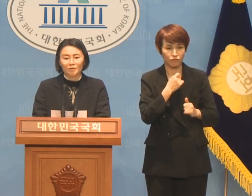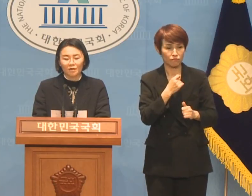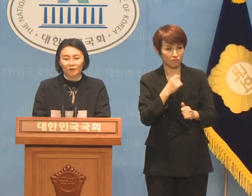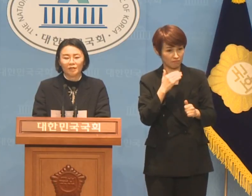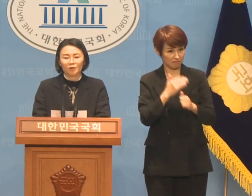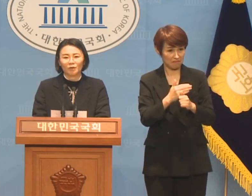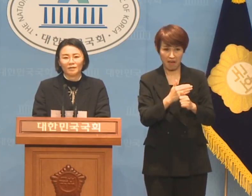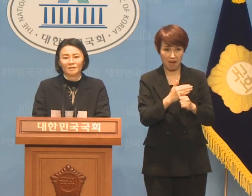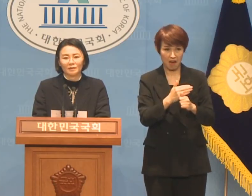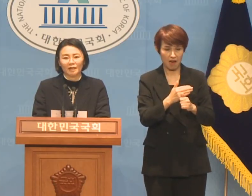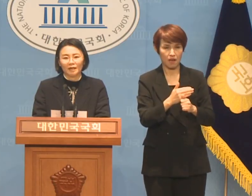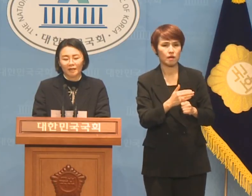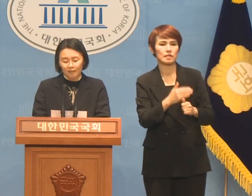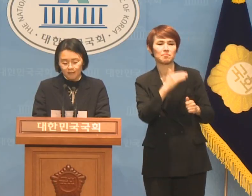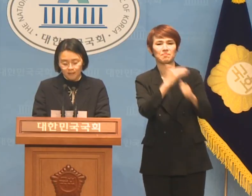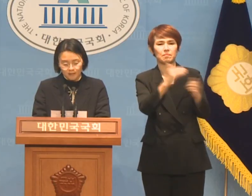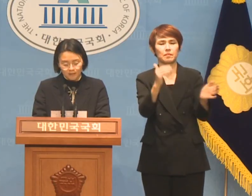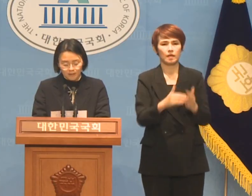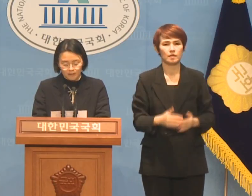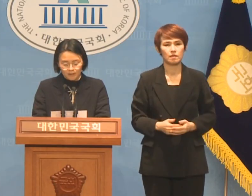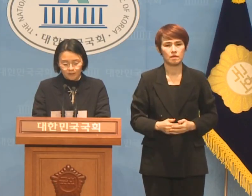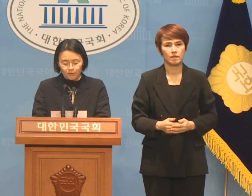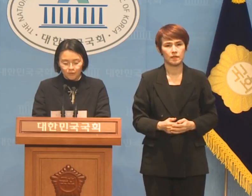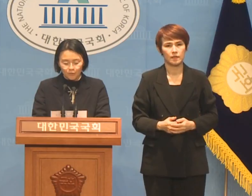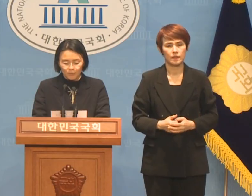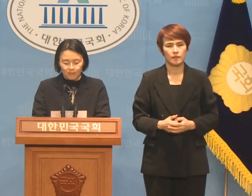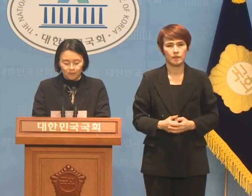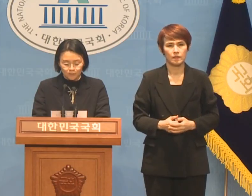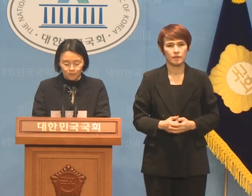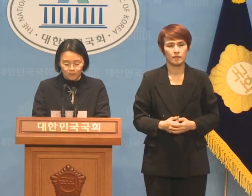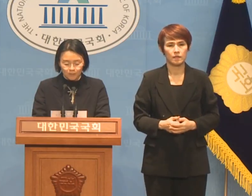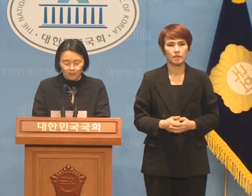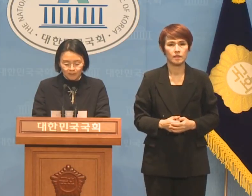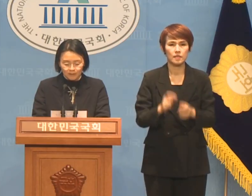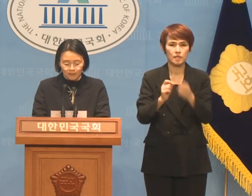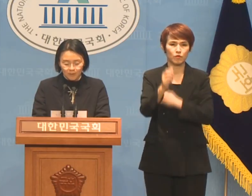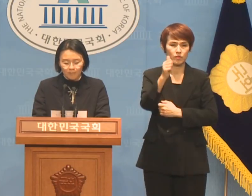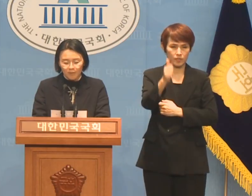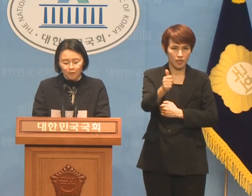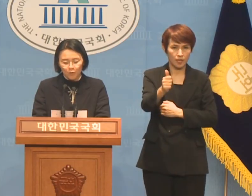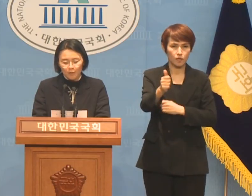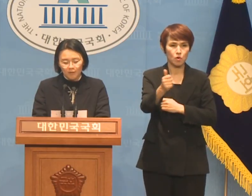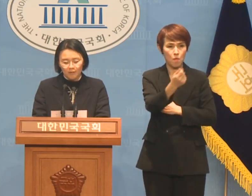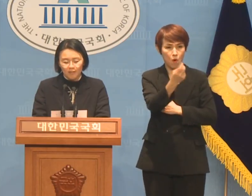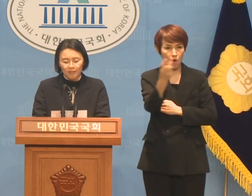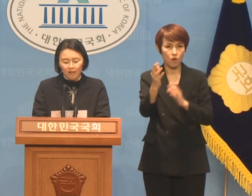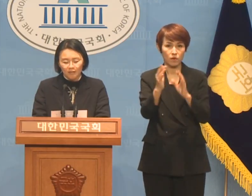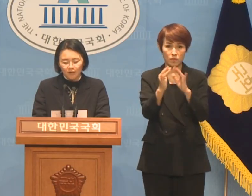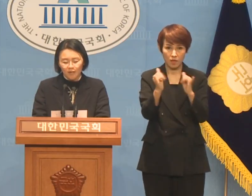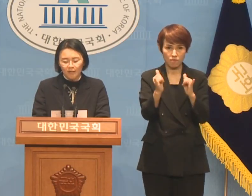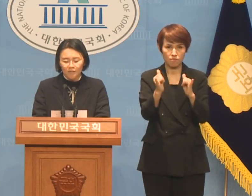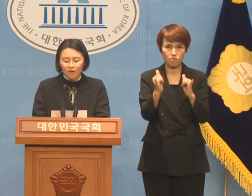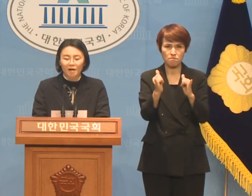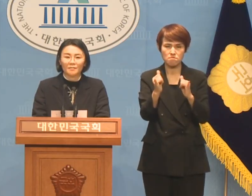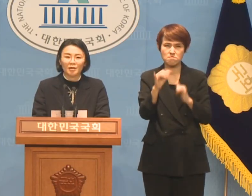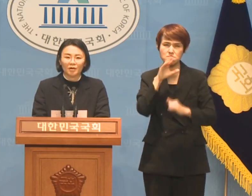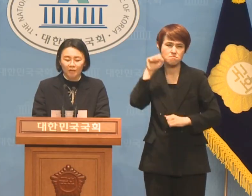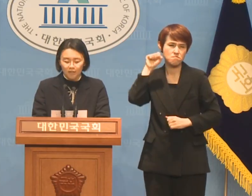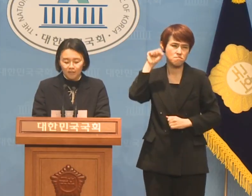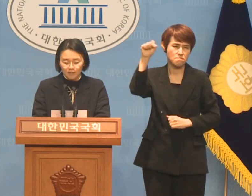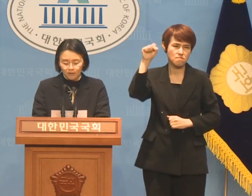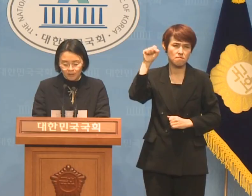이유로 정리해고되었습니다. 그중 고진수 지부장 등 몇몇 조합원들이 강력하게